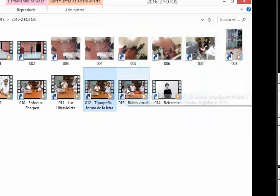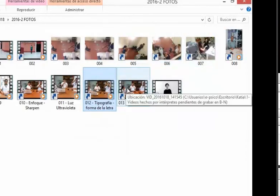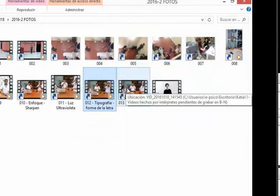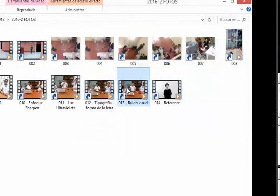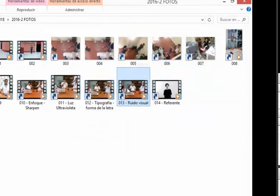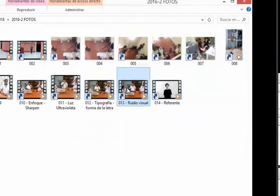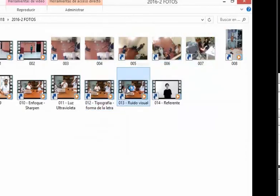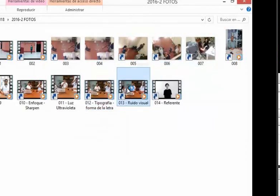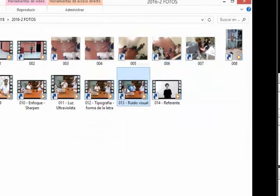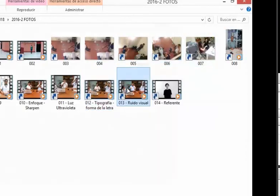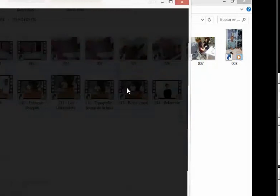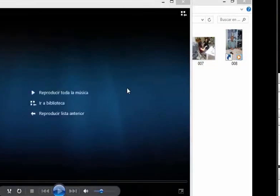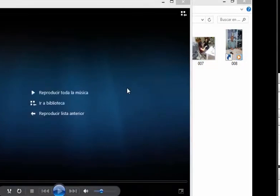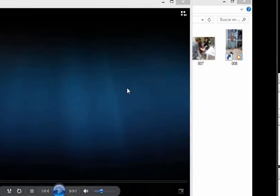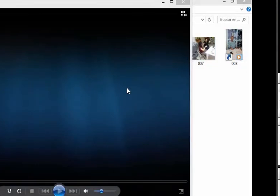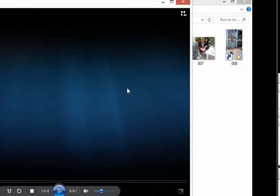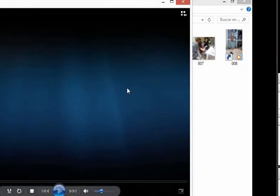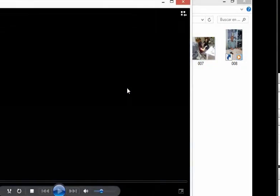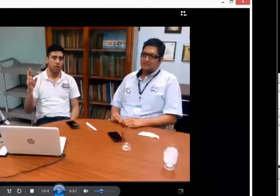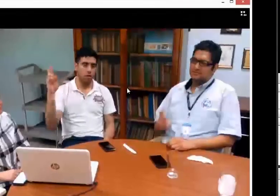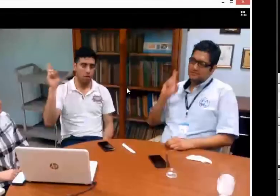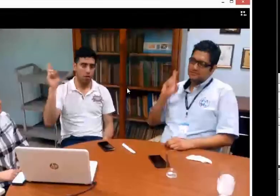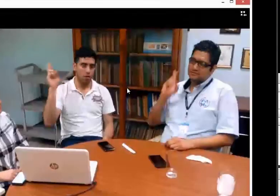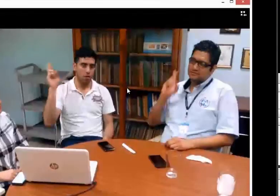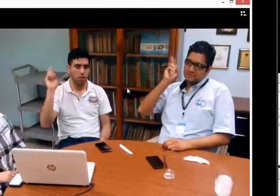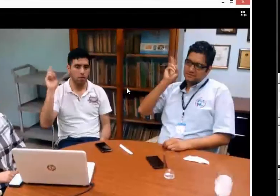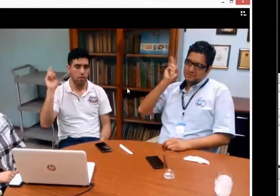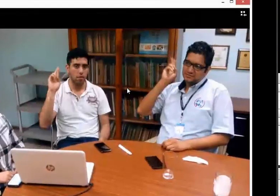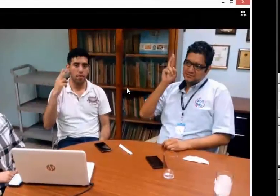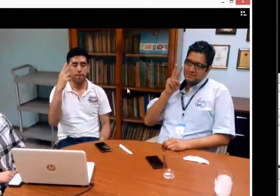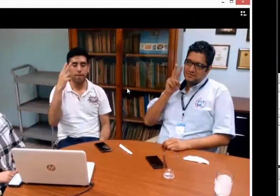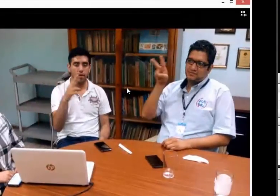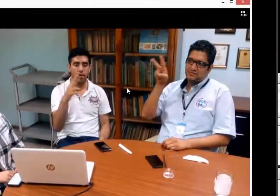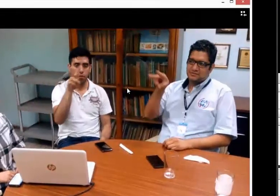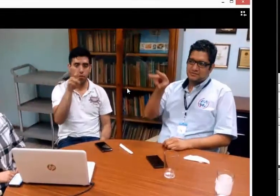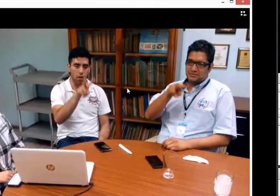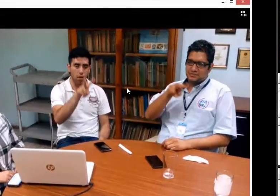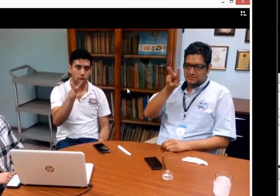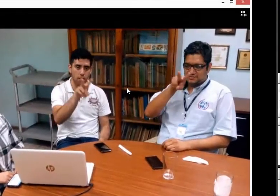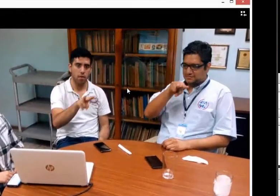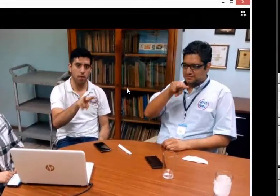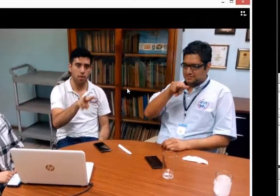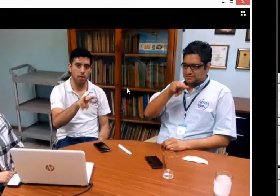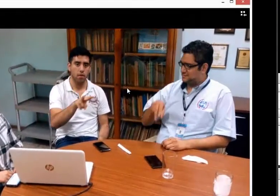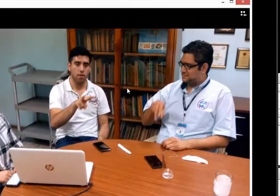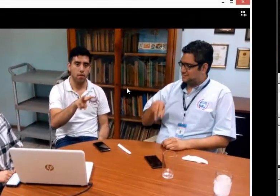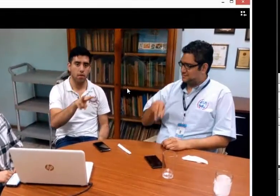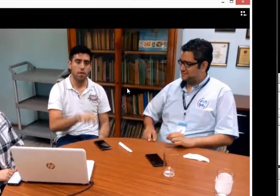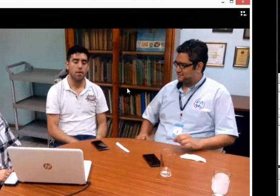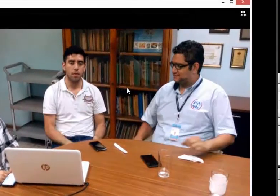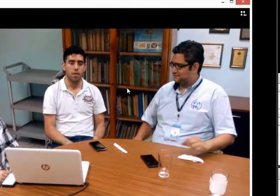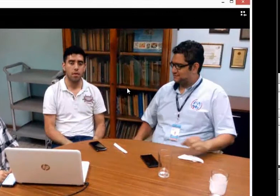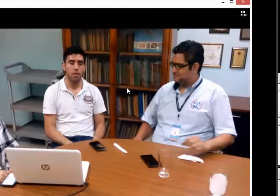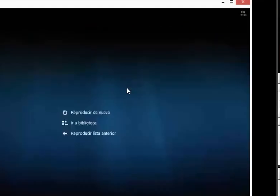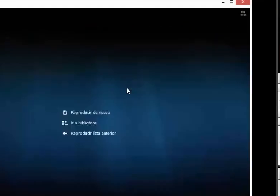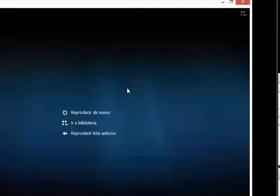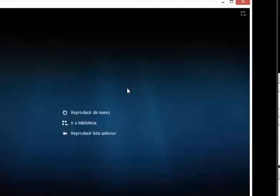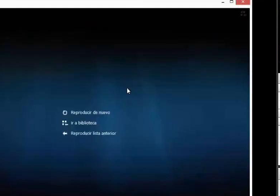Ok. Y pasamos a la siguiente, que es una de nuestras estudiantes simpáticas y muy activas, Sofi, que estuvo ayudando también